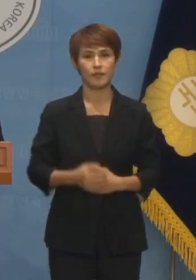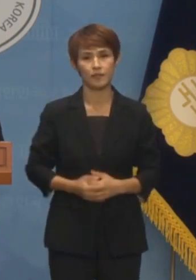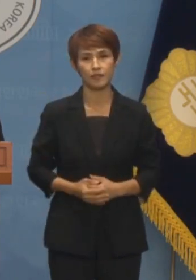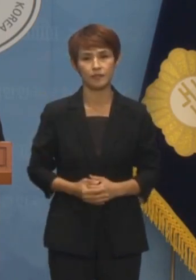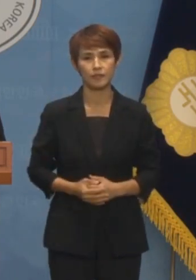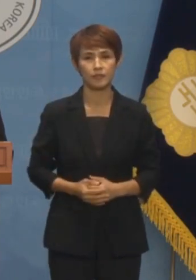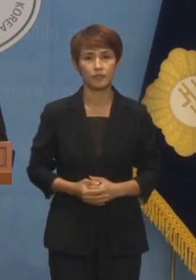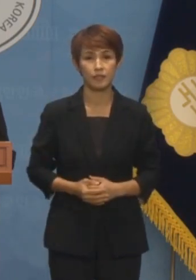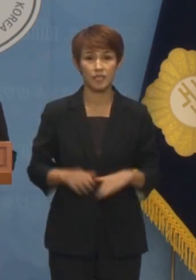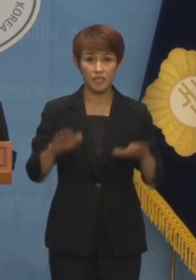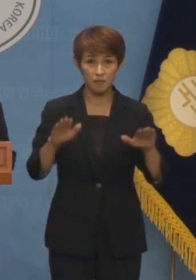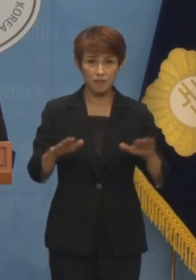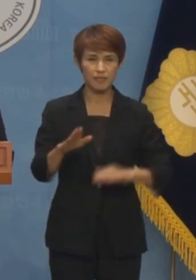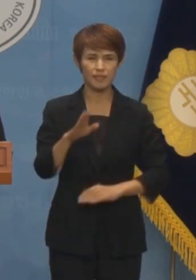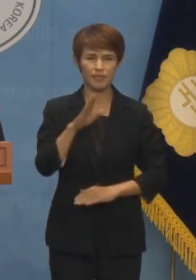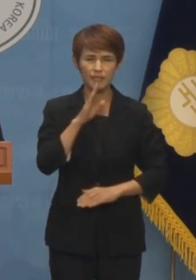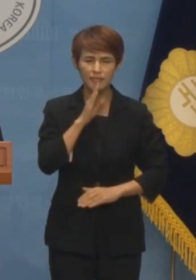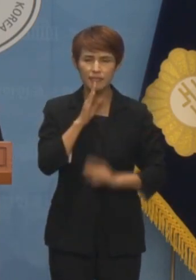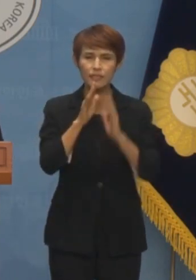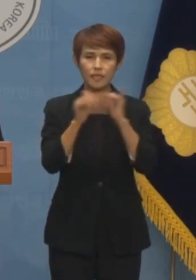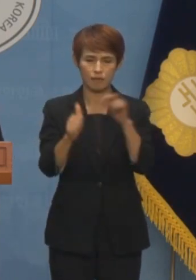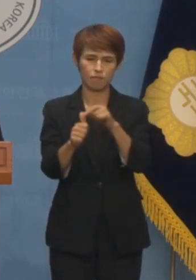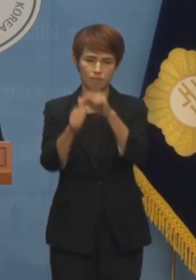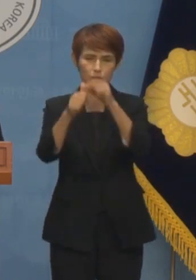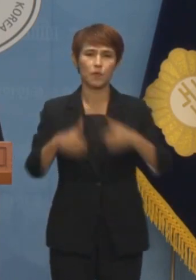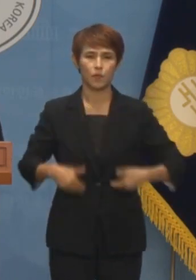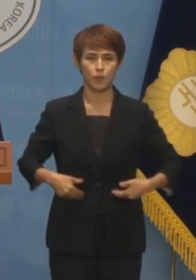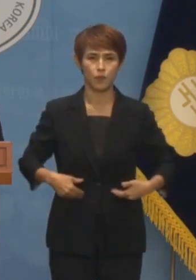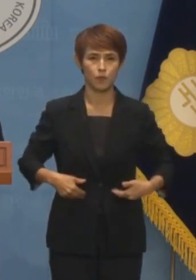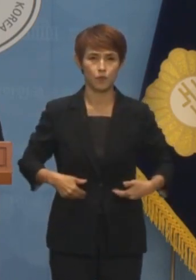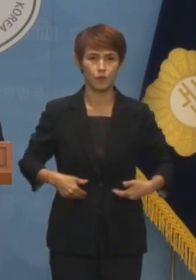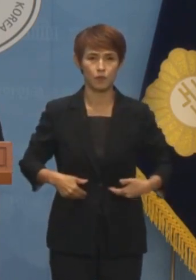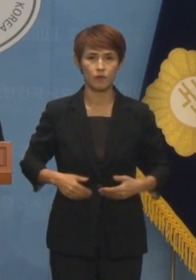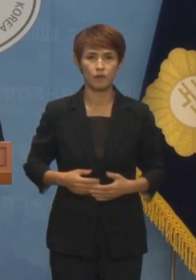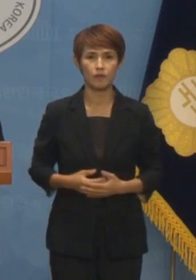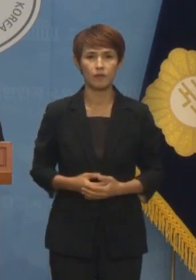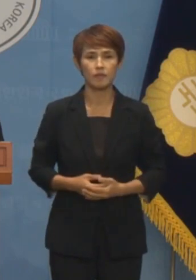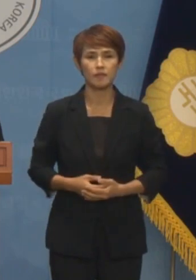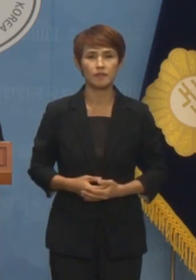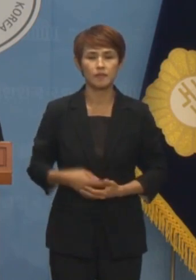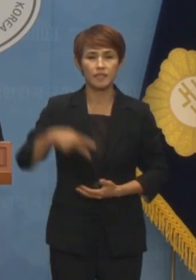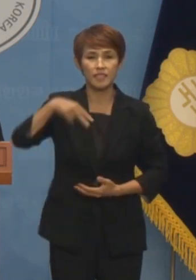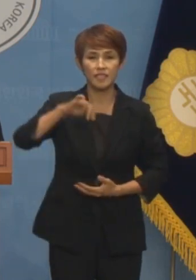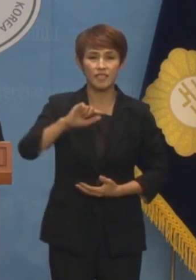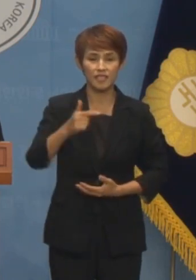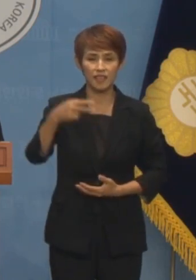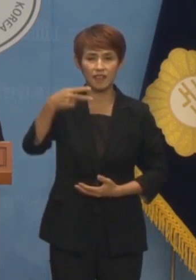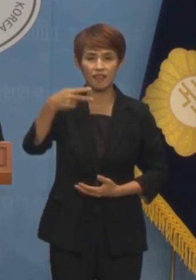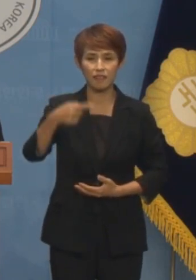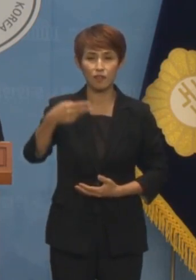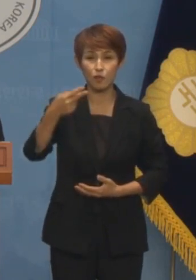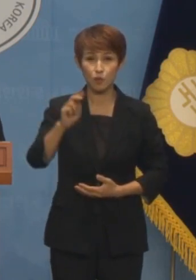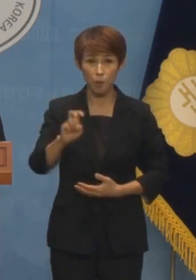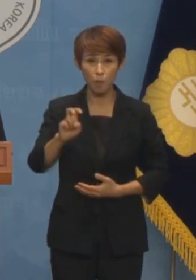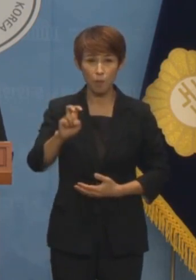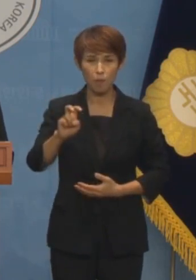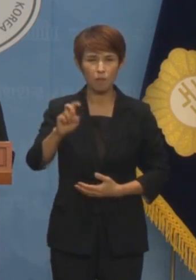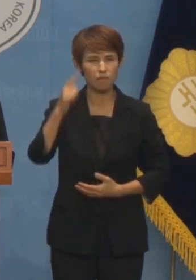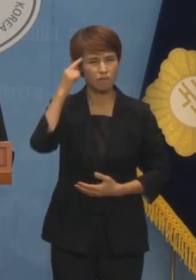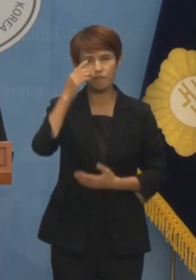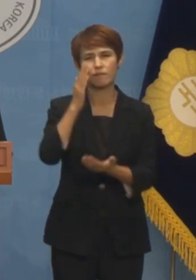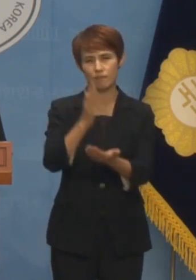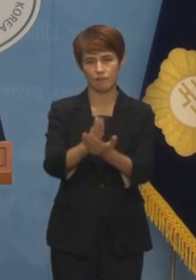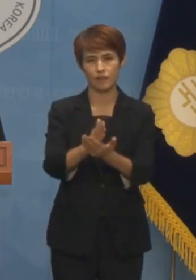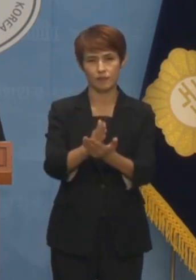지금은 진짜가 필요합니다. 우리는 신드롬의 허상에서 깨어나야 합니다.